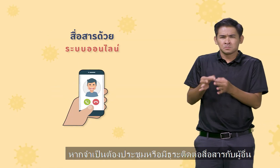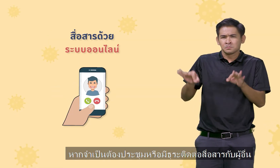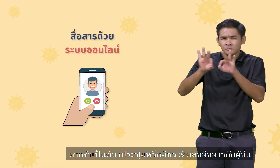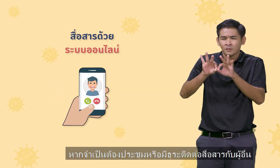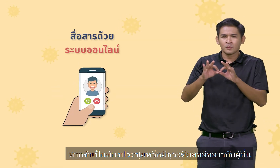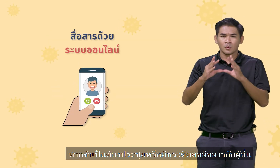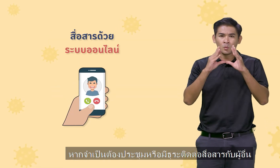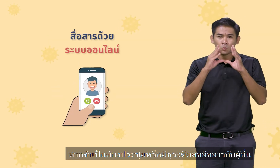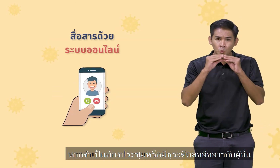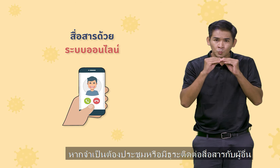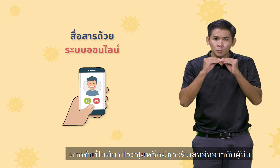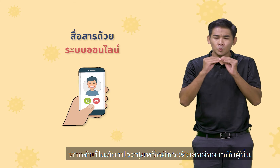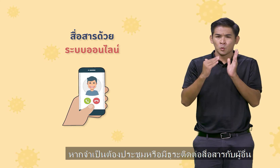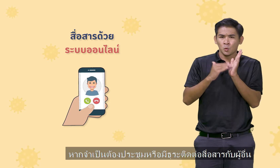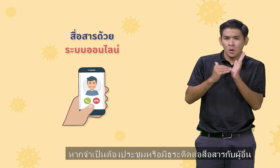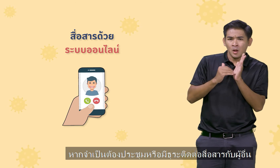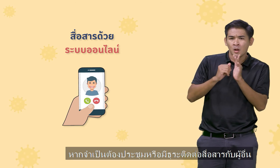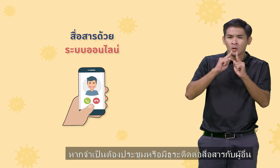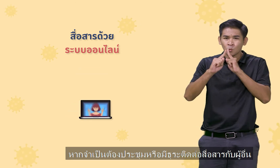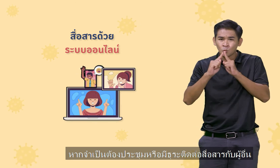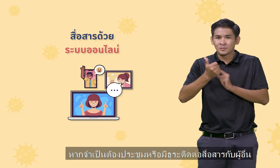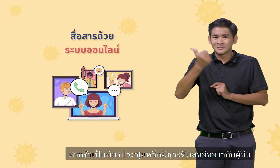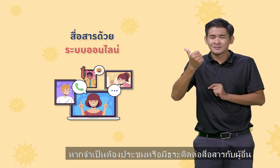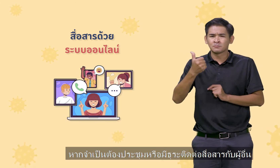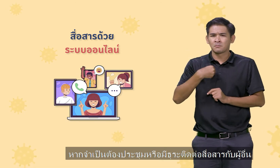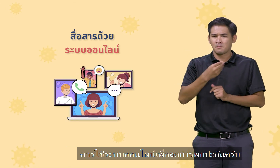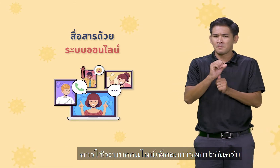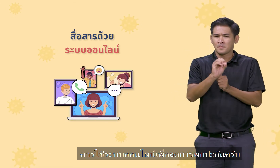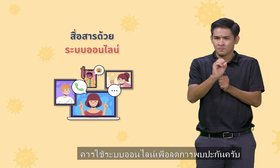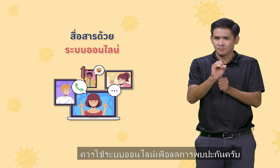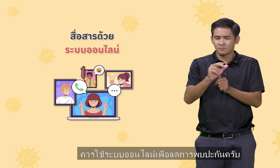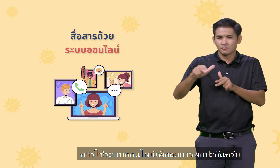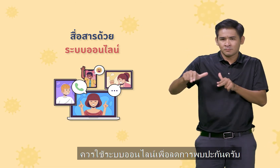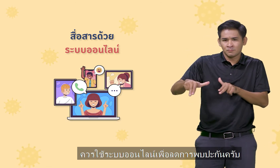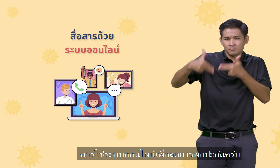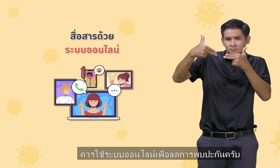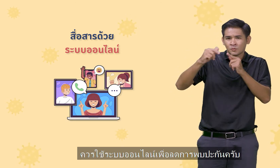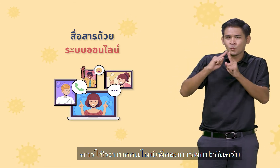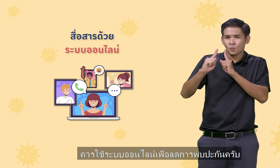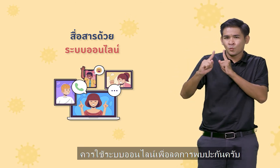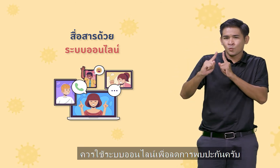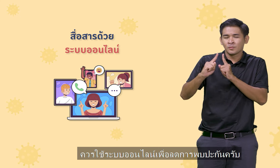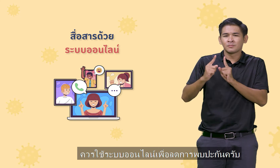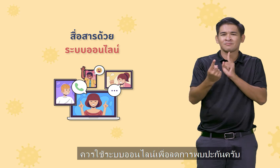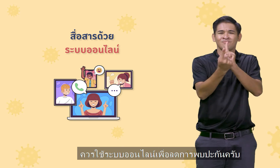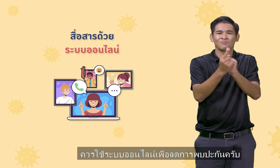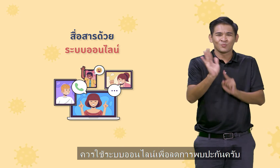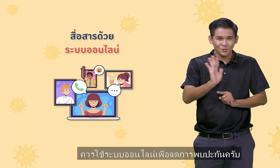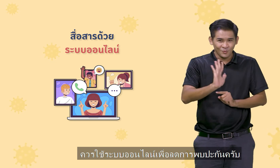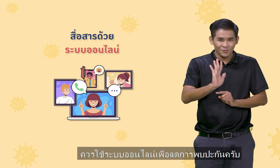ประชุมหรือมีธุระติดต่อสื่อสารกับผู้อื่นควรใช้ระบบออนไลน์เพื่อลดการพบปะกันครับ